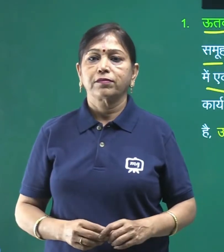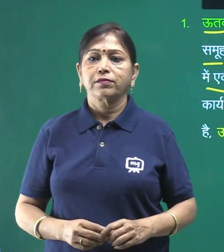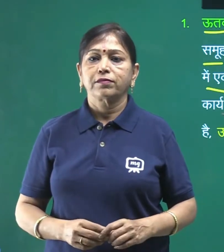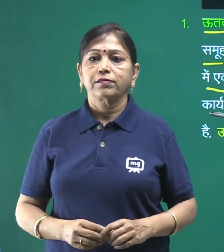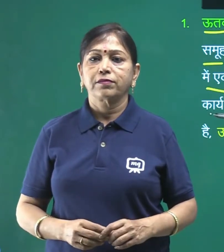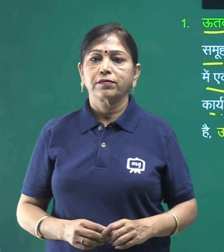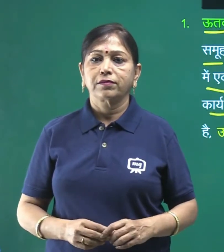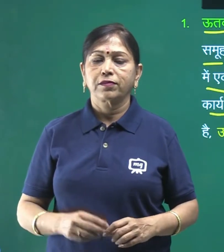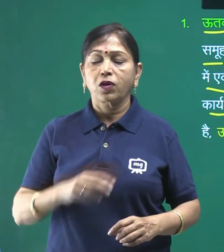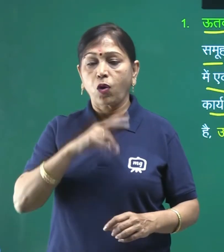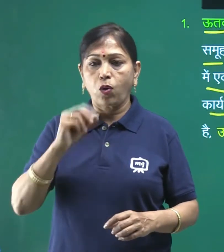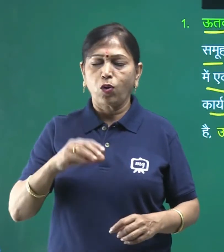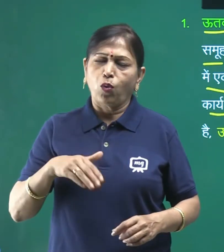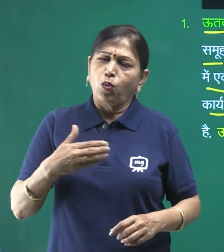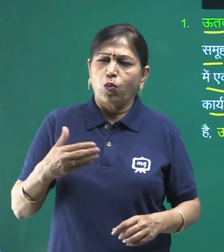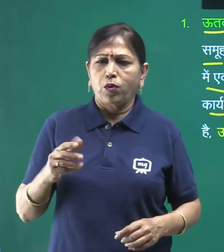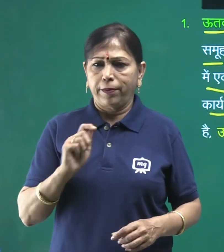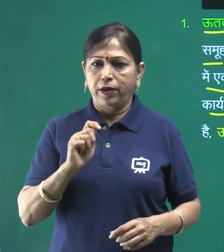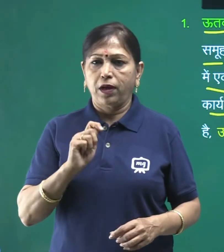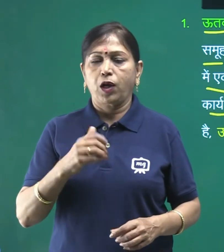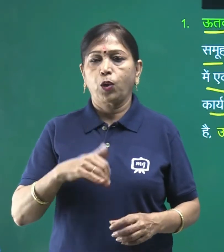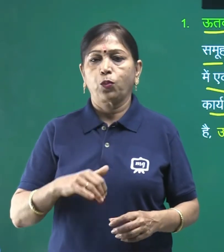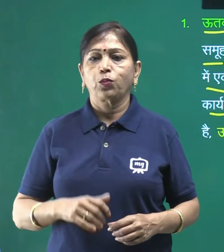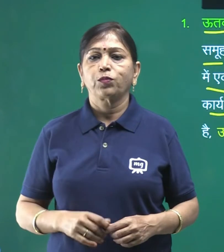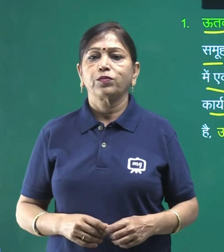तथा किसी कार्य को